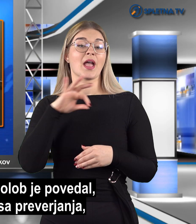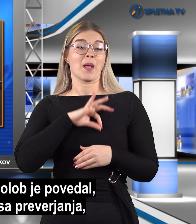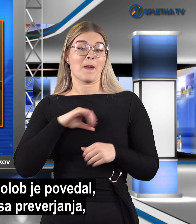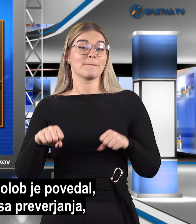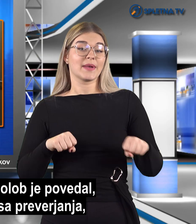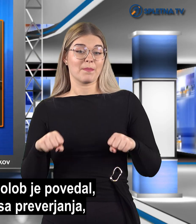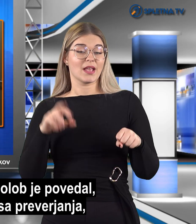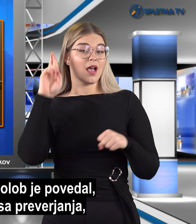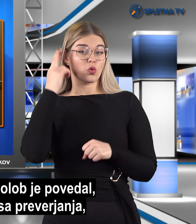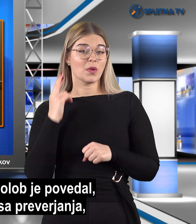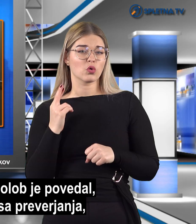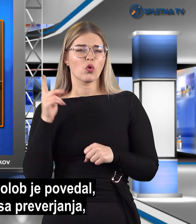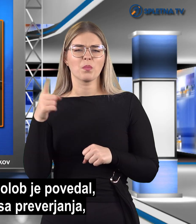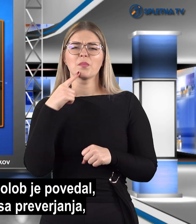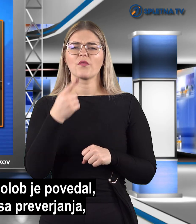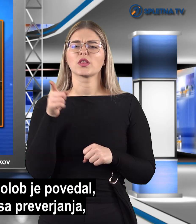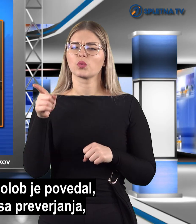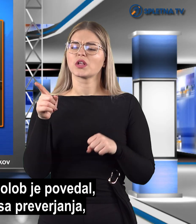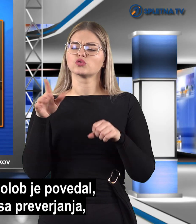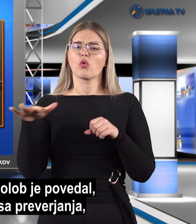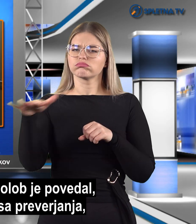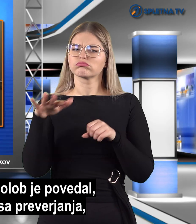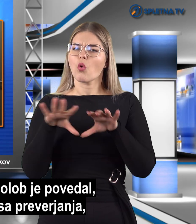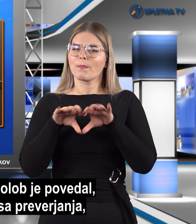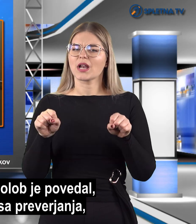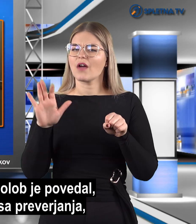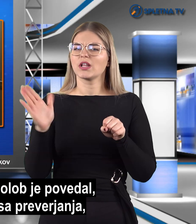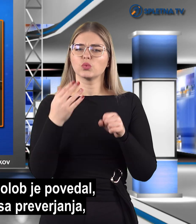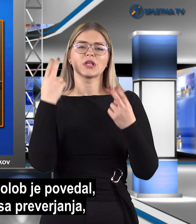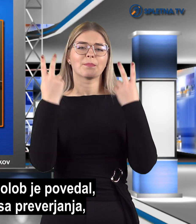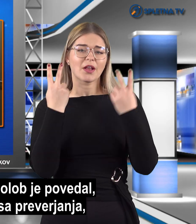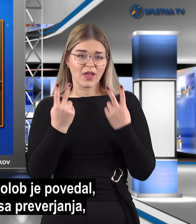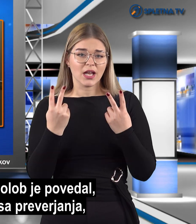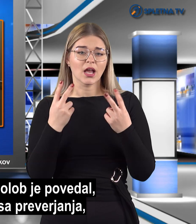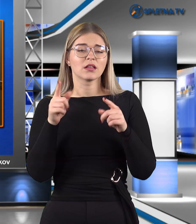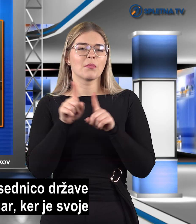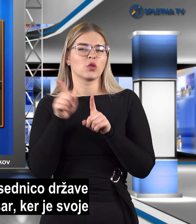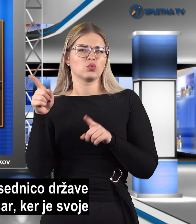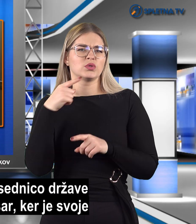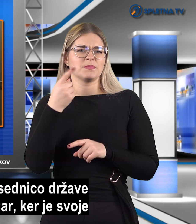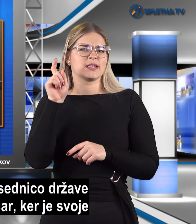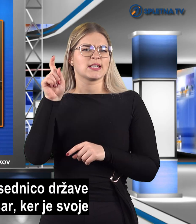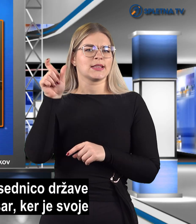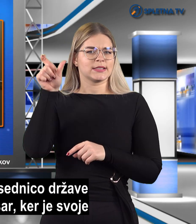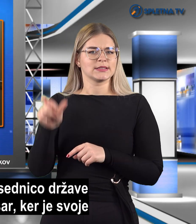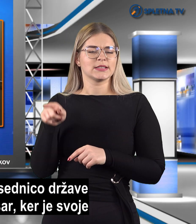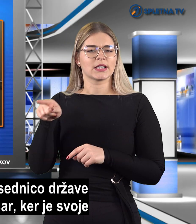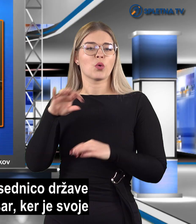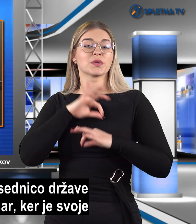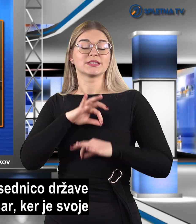Premier Robert Golob je povedal, da so opravili vsa preverjanja in kritiziral predsednico države Natašo Pirc Musar, ker je svoje